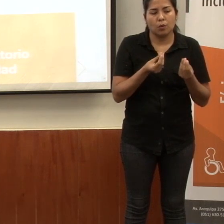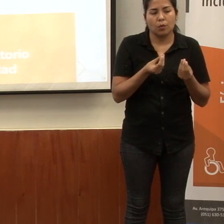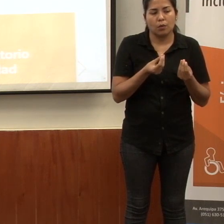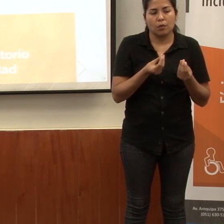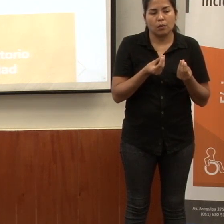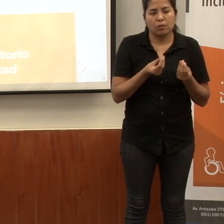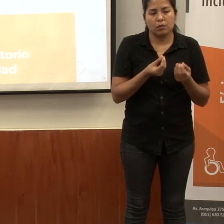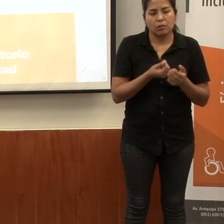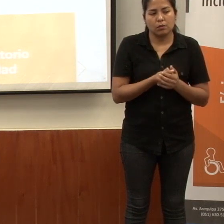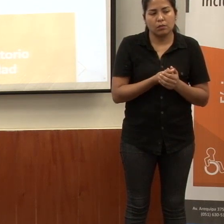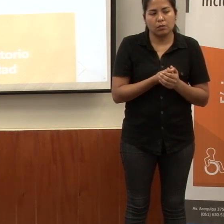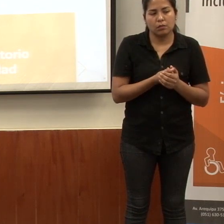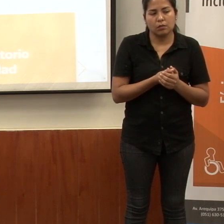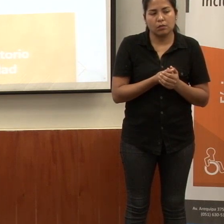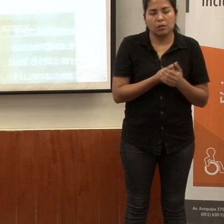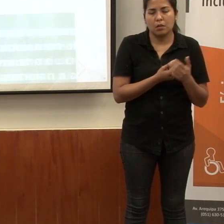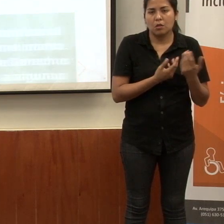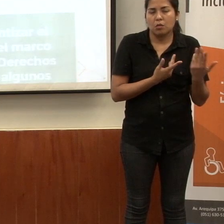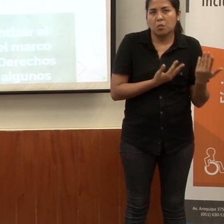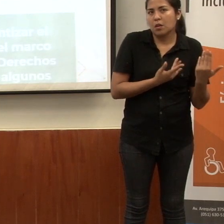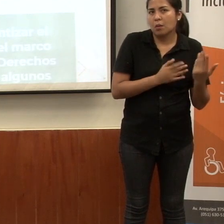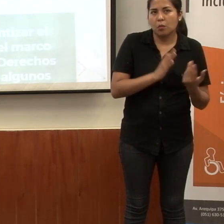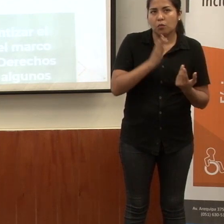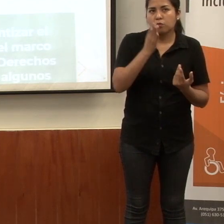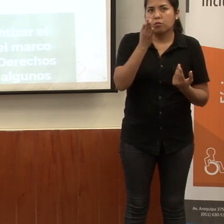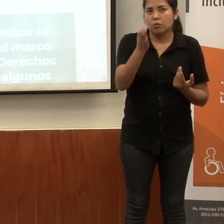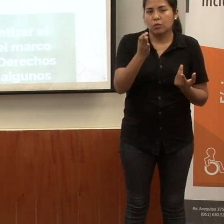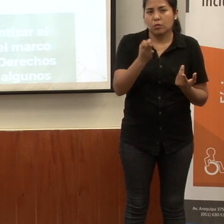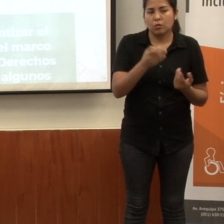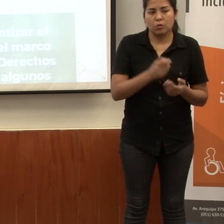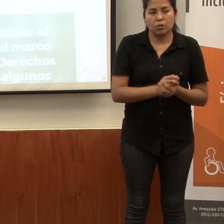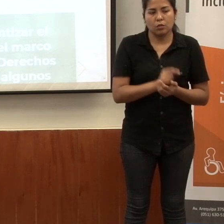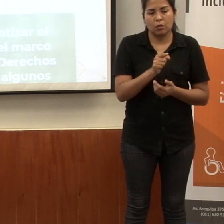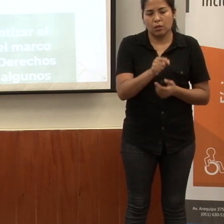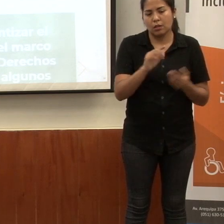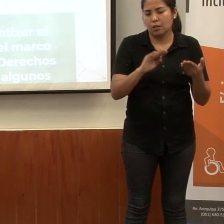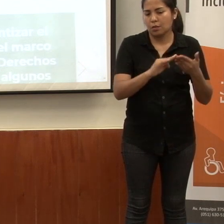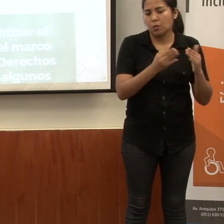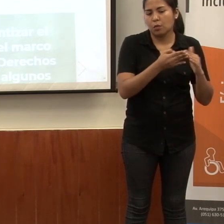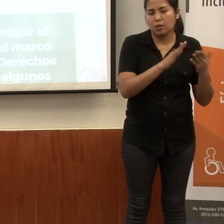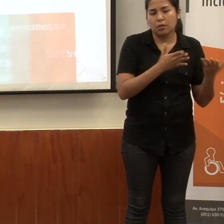qué cosa es lo que esperamos a futuro con estos chicos.